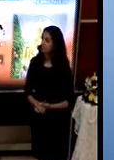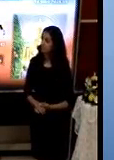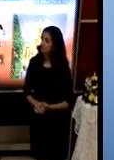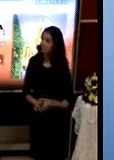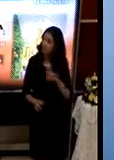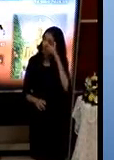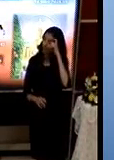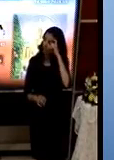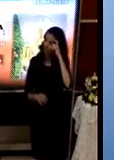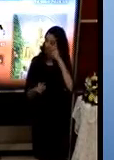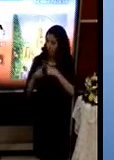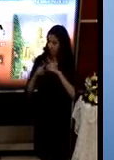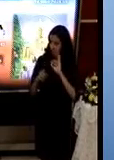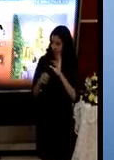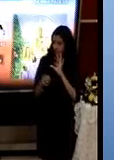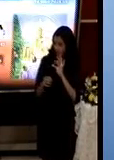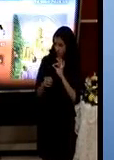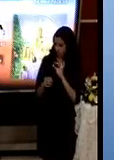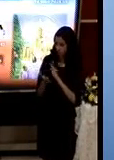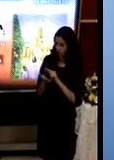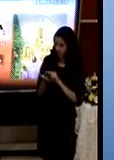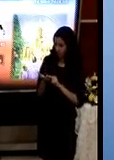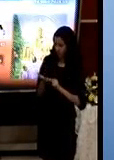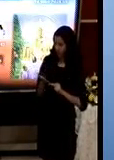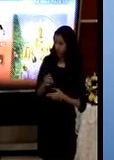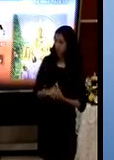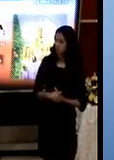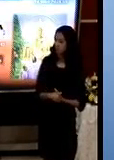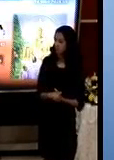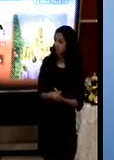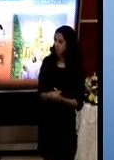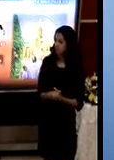Éxodo 16, versículos 15 hasta el 28.